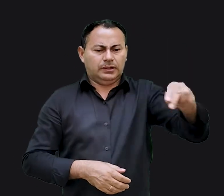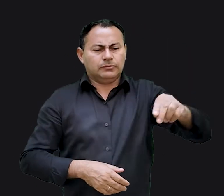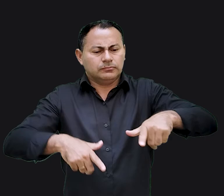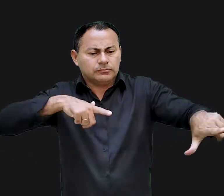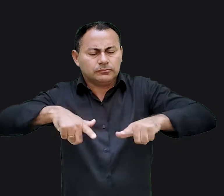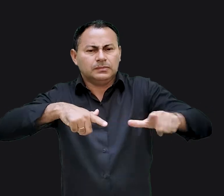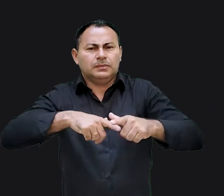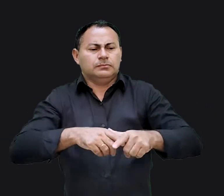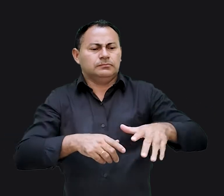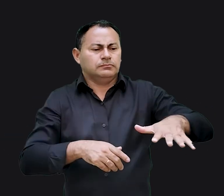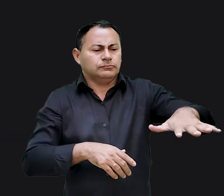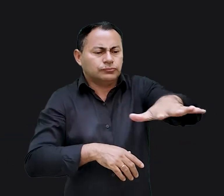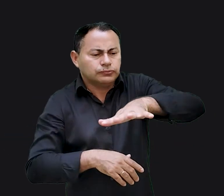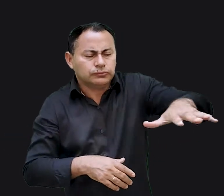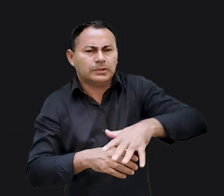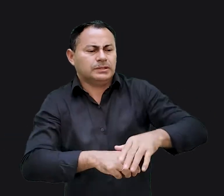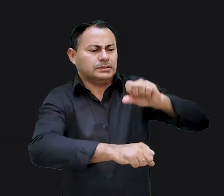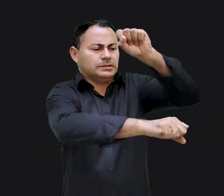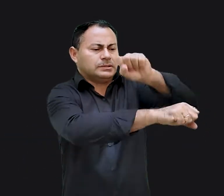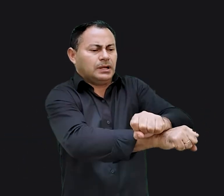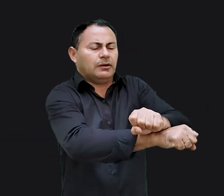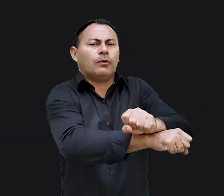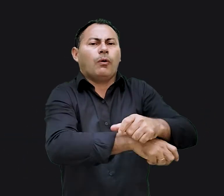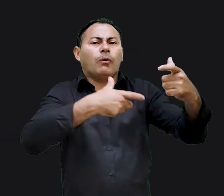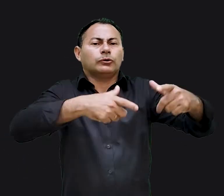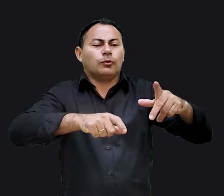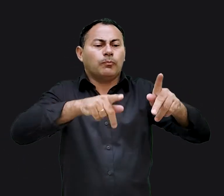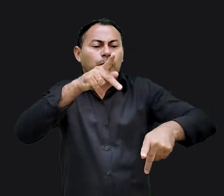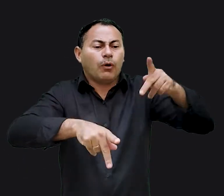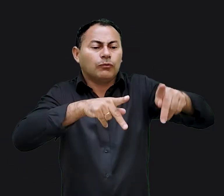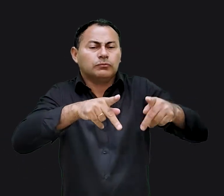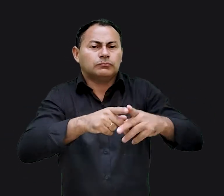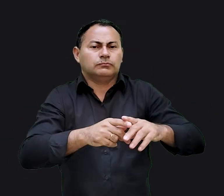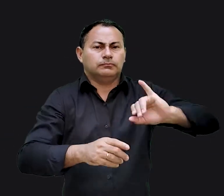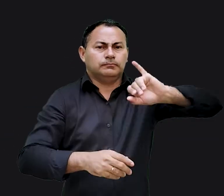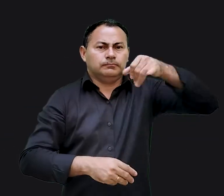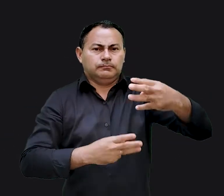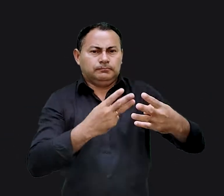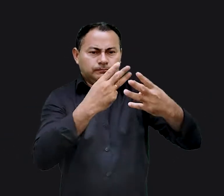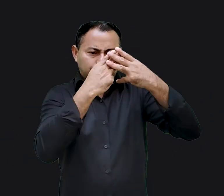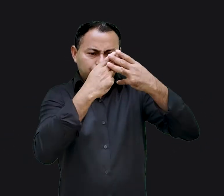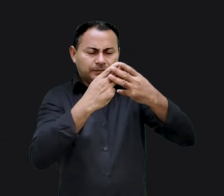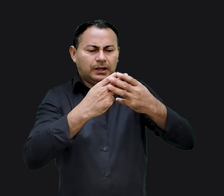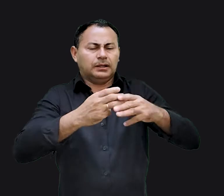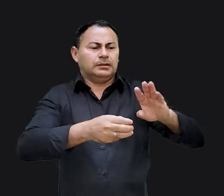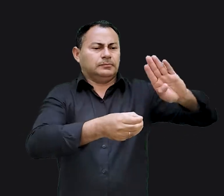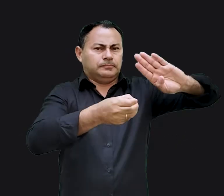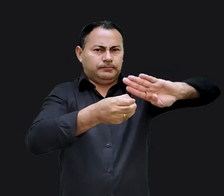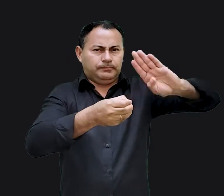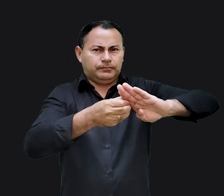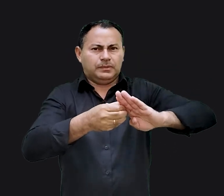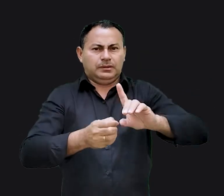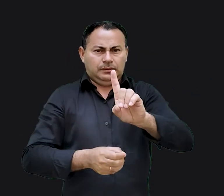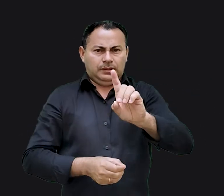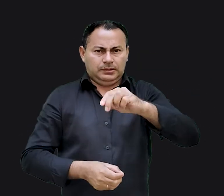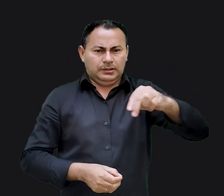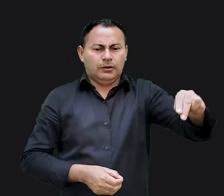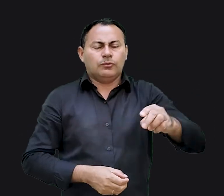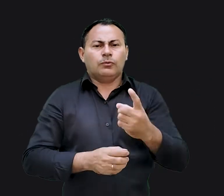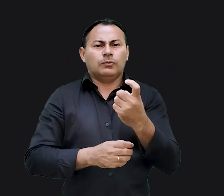de trabalho escravo em que estava o povo de Judá na Babilônia. Ezequiel foi o único profeta que ministrou diretamente para o povo de